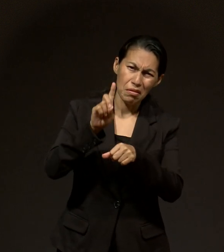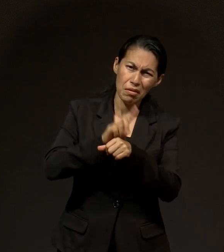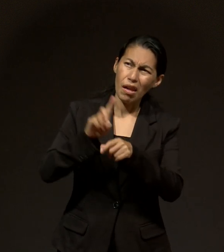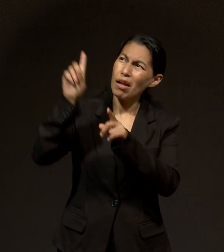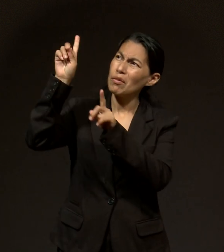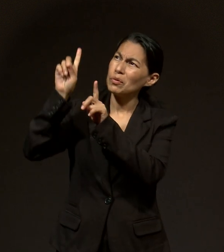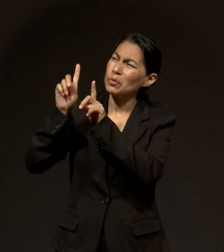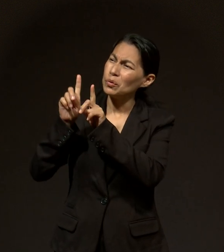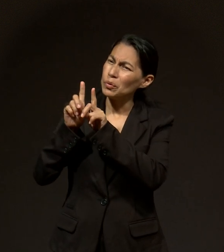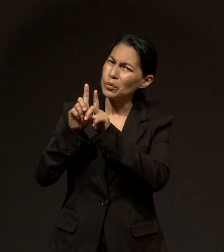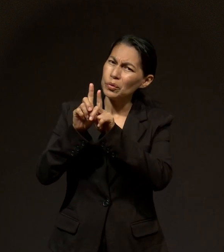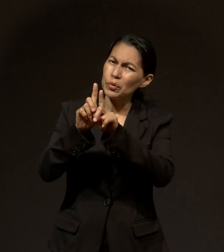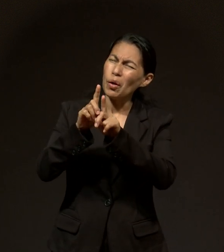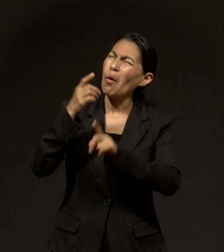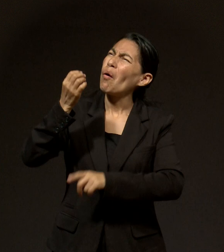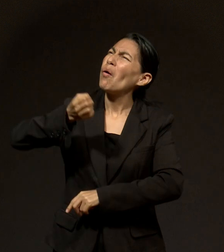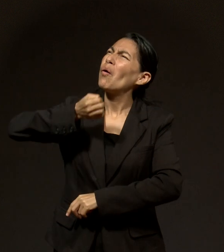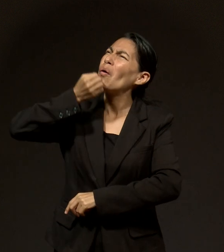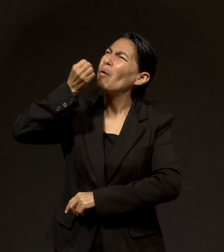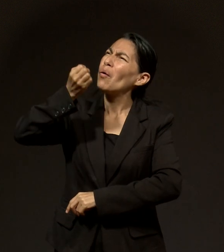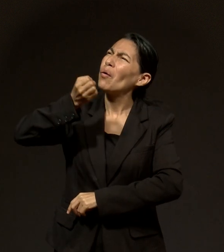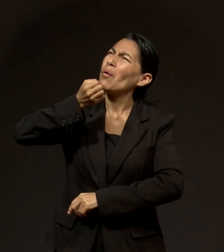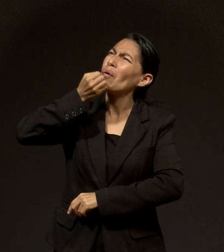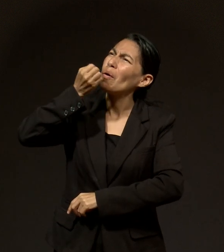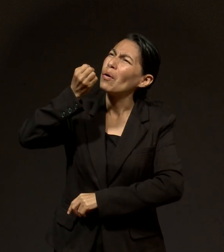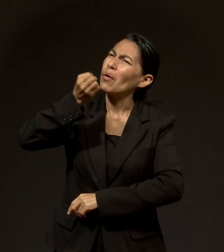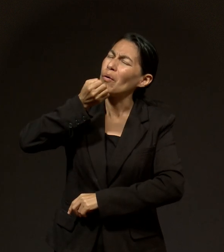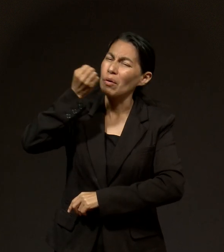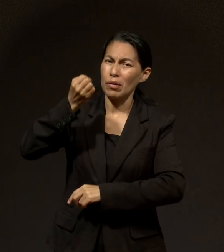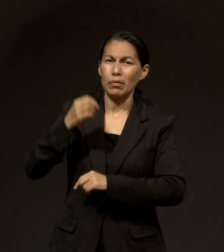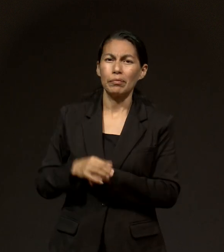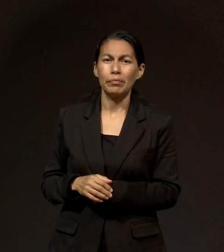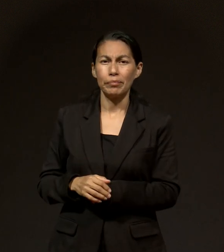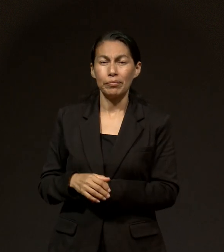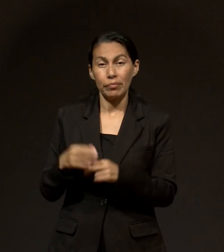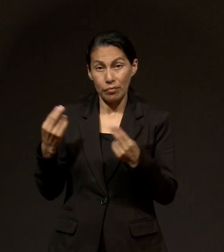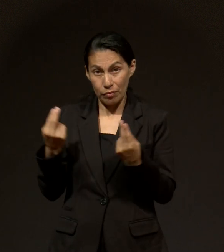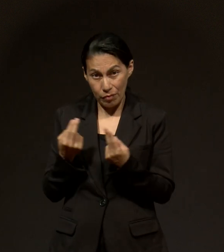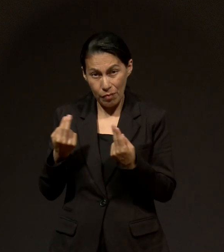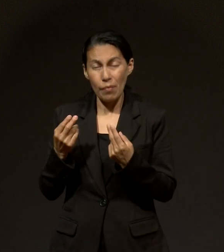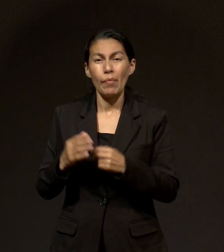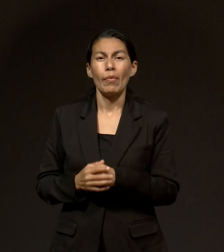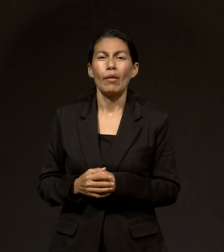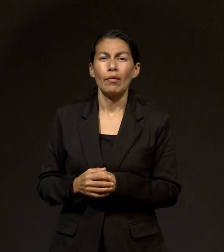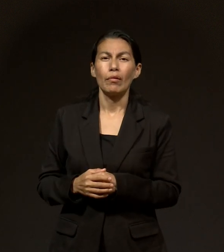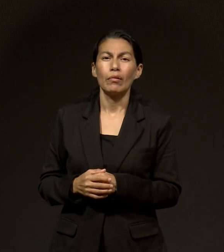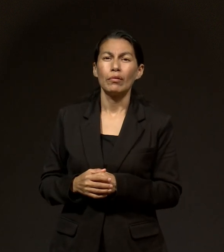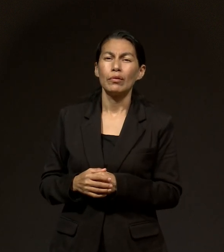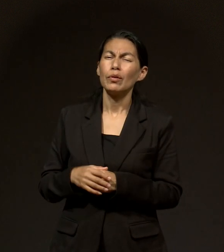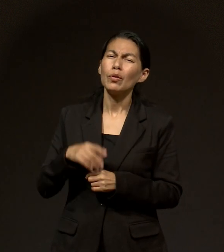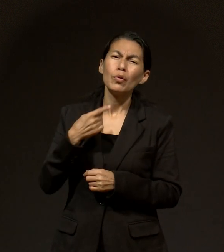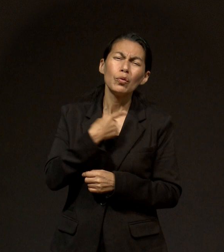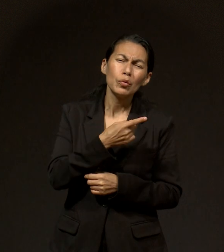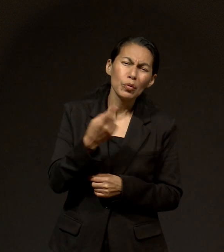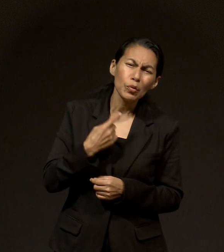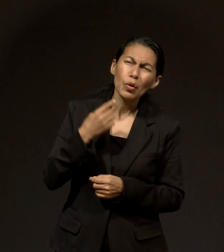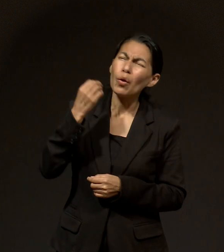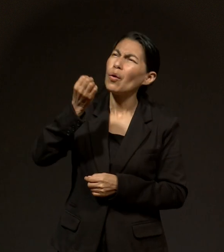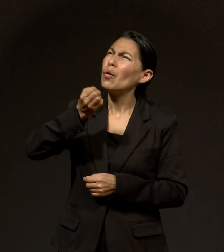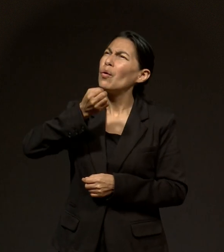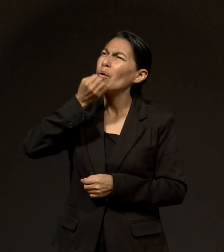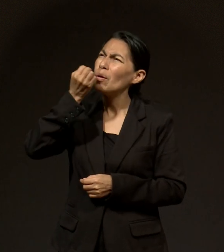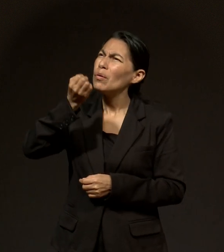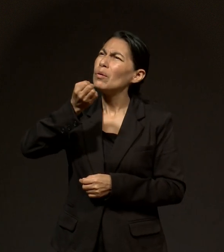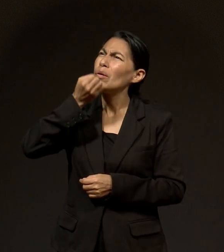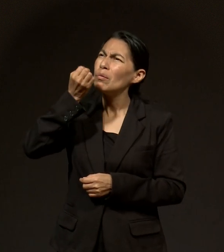No deberíamos pasar un solo día sin su bendición y compañía, que es la que nos enriquece